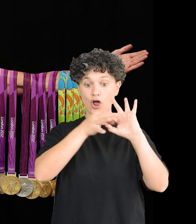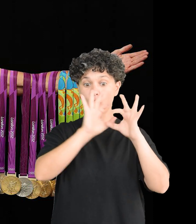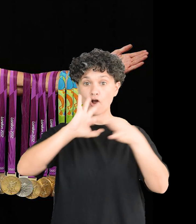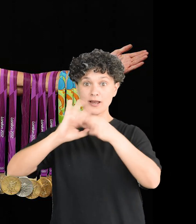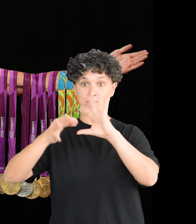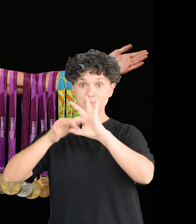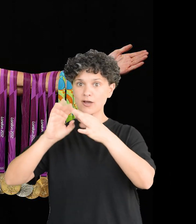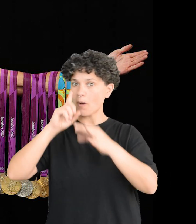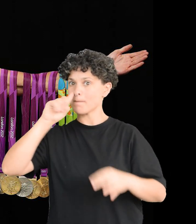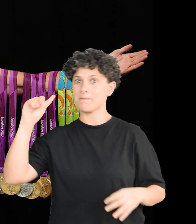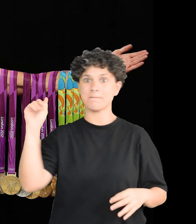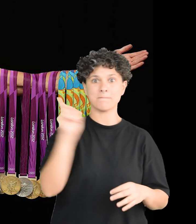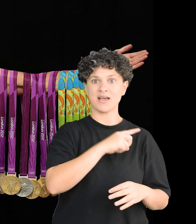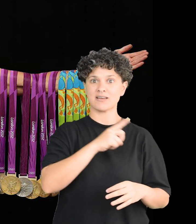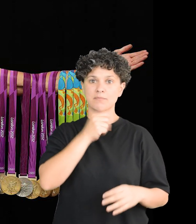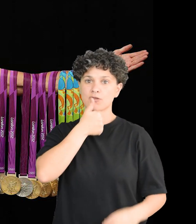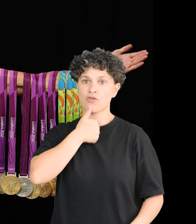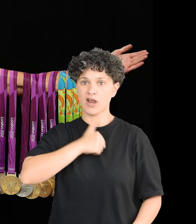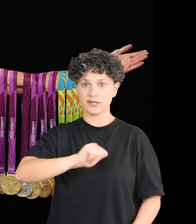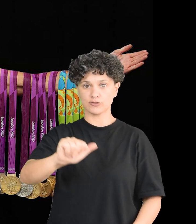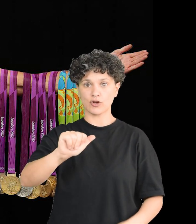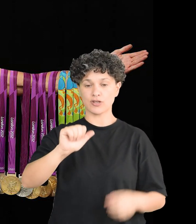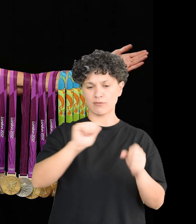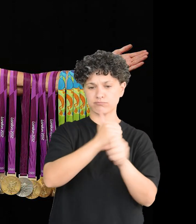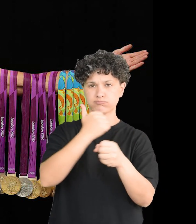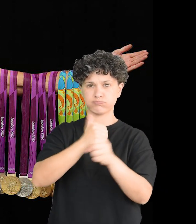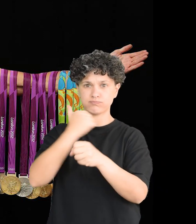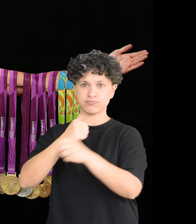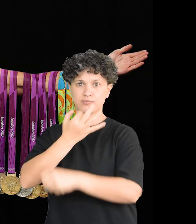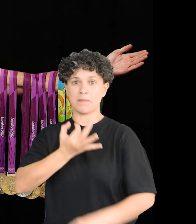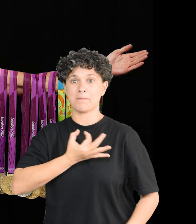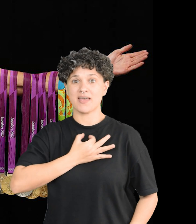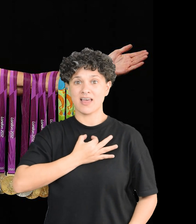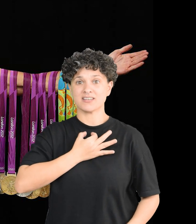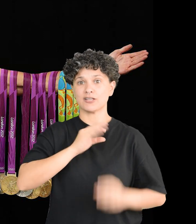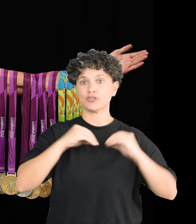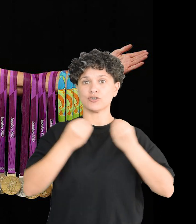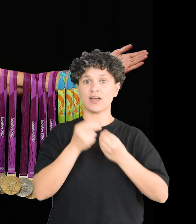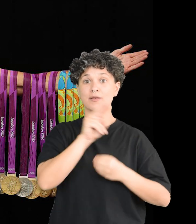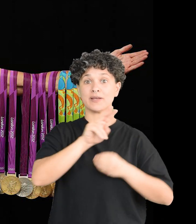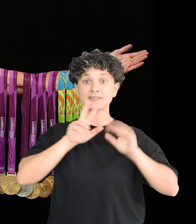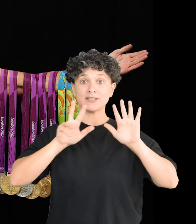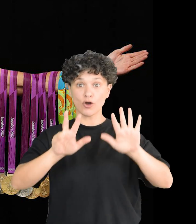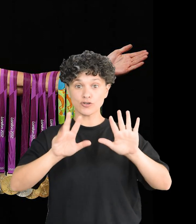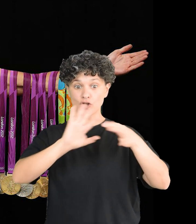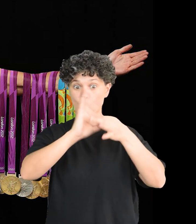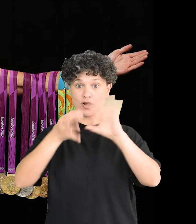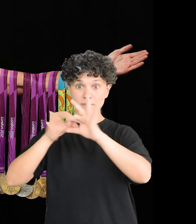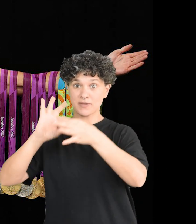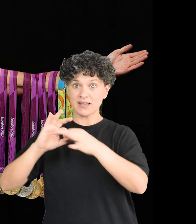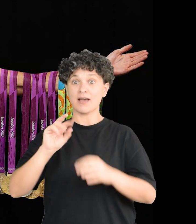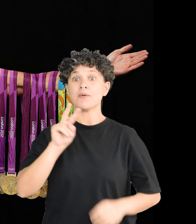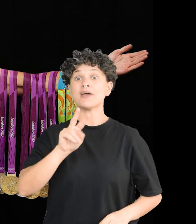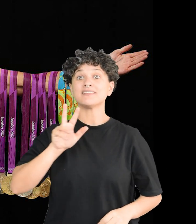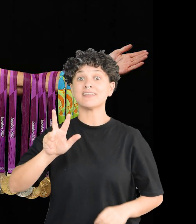Olímpicos más rápidos de todos los tiempos condecorado por haber ganado un total de 28 medallas olímpicas de